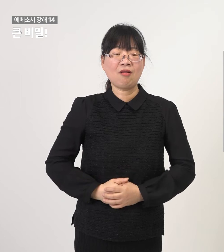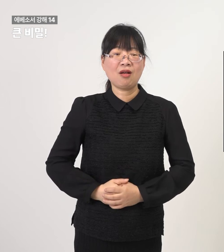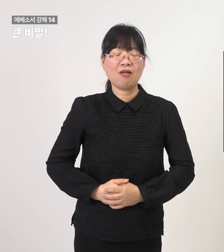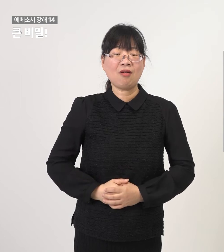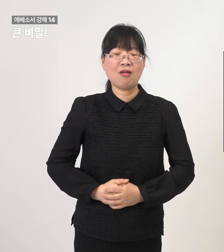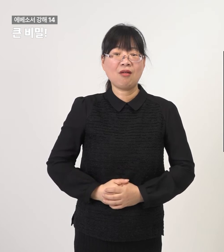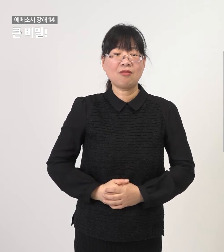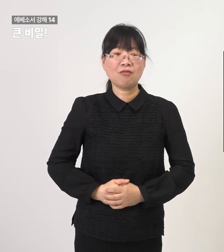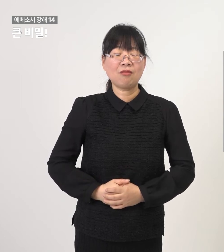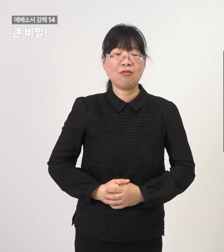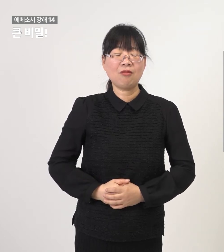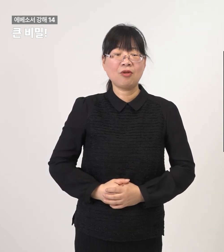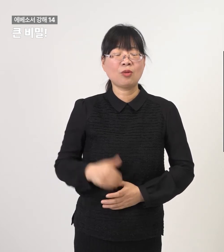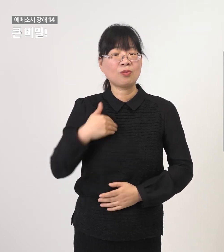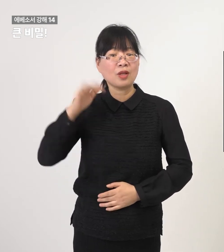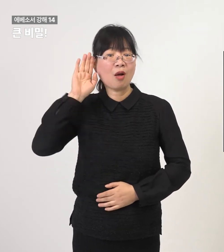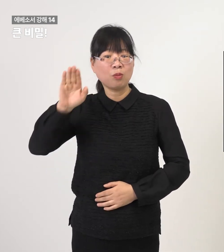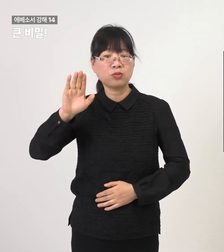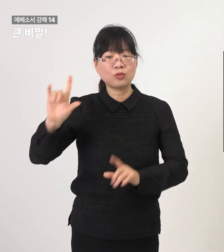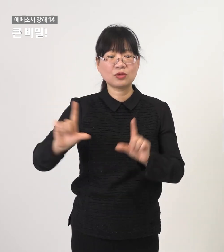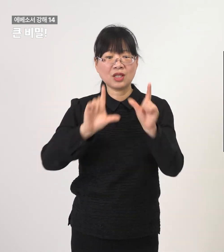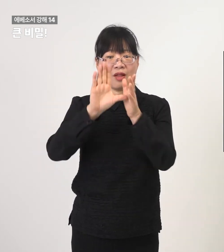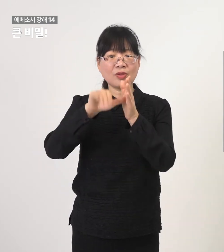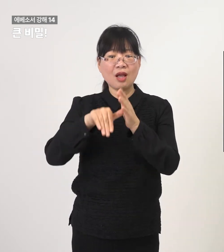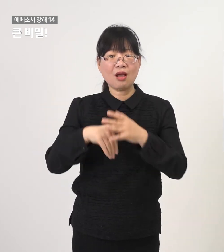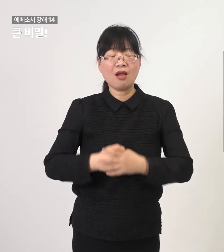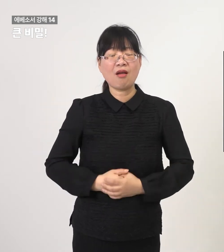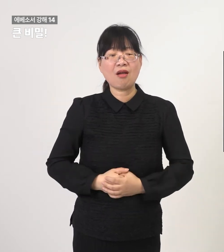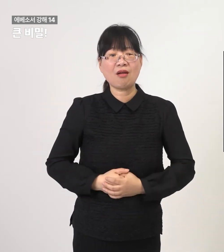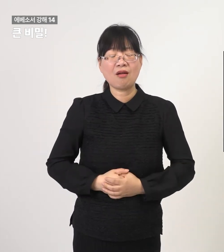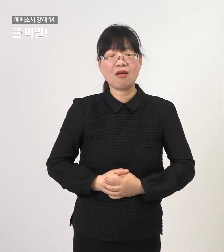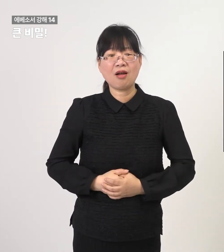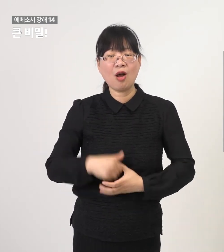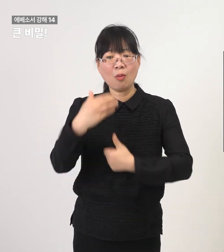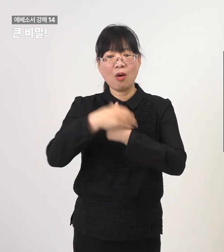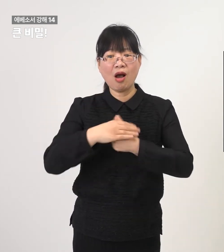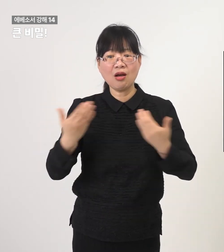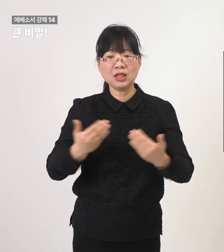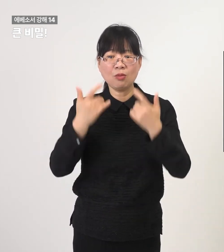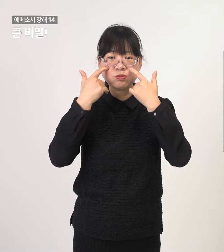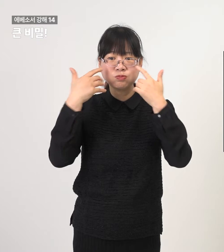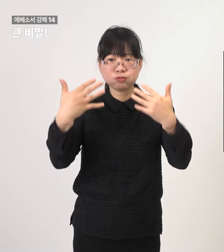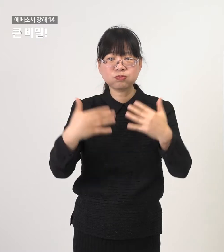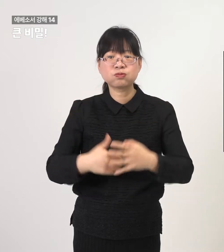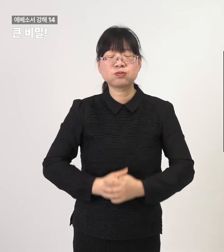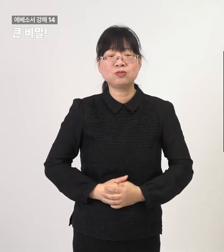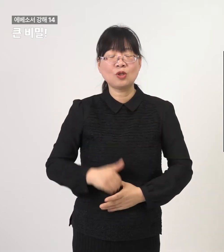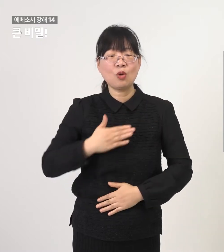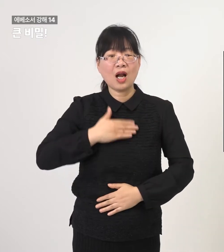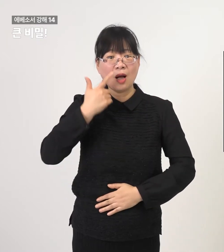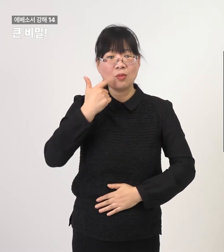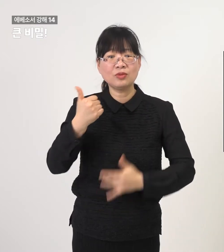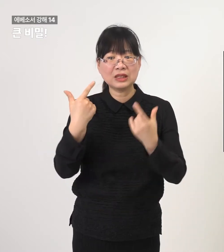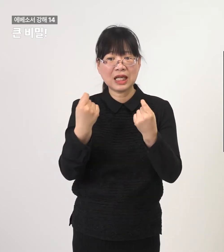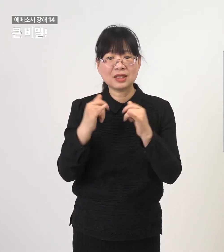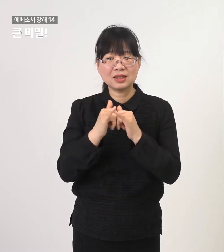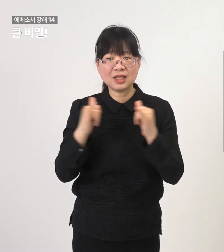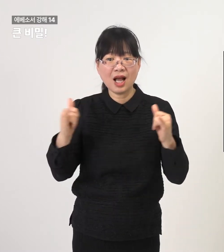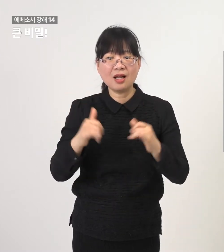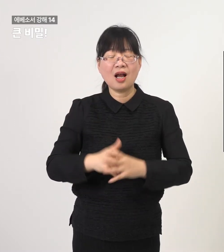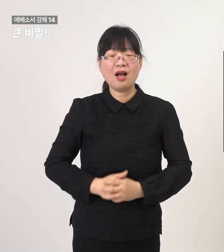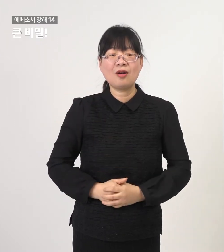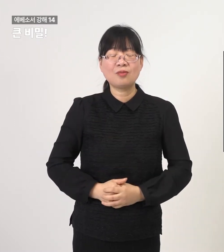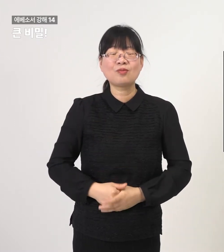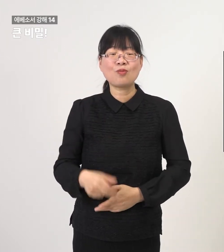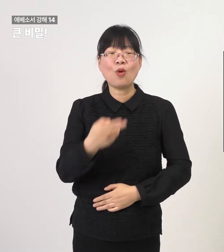그러면 내가 앞으로 살면서 할 일이 분명해졌구나. 우리 아버지 같은 분 안